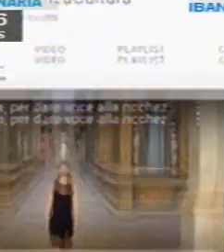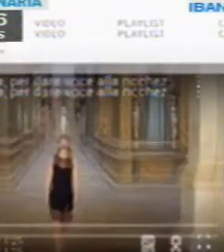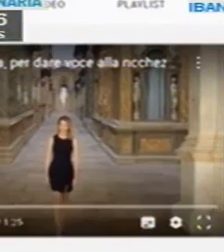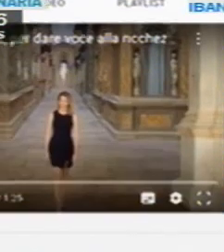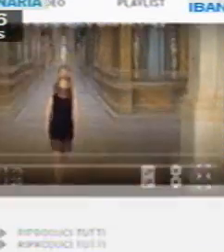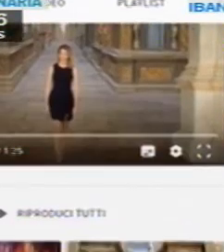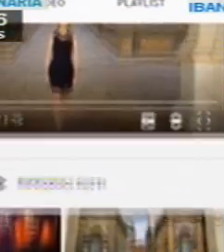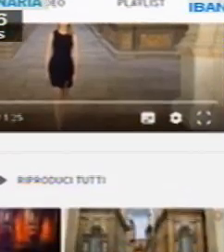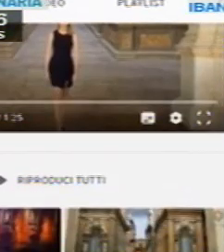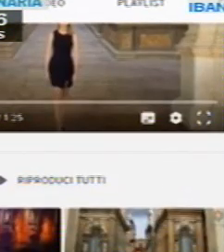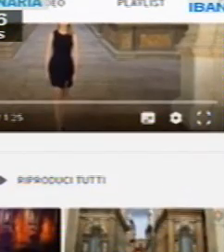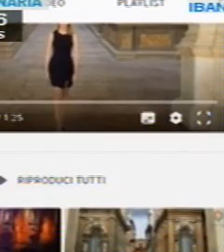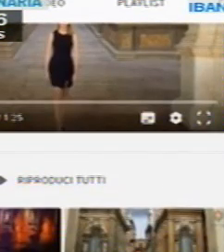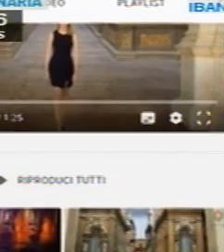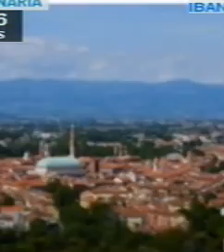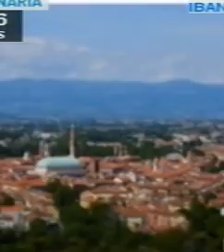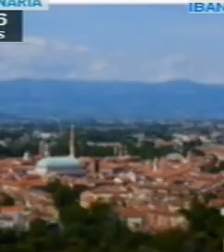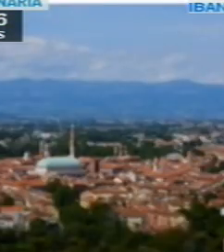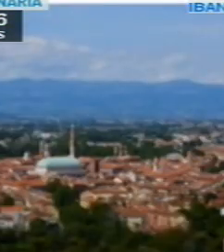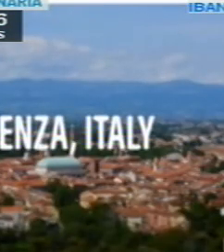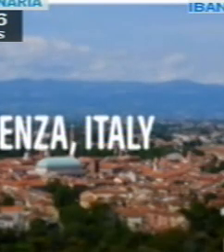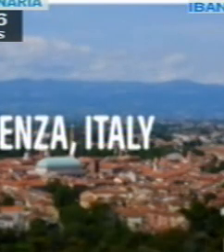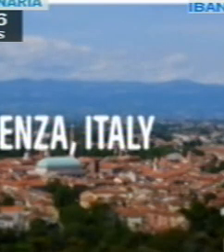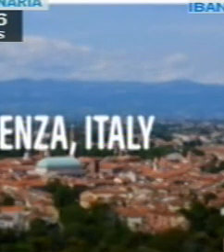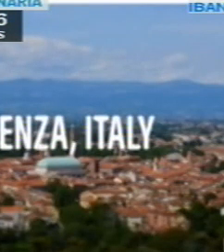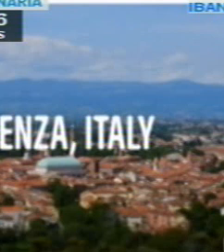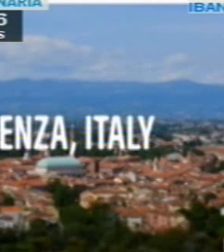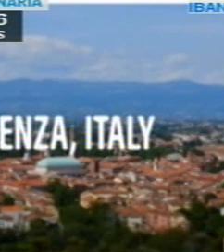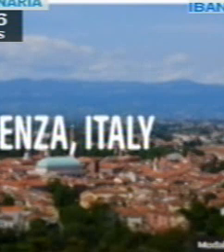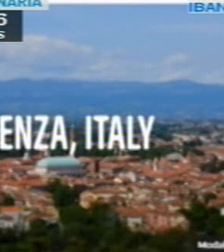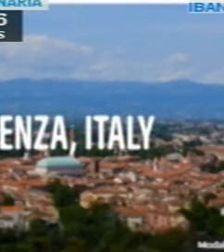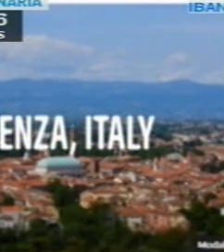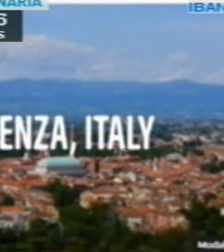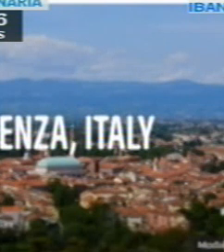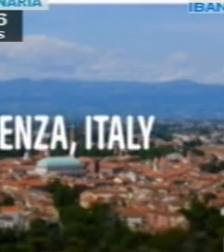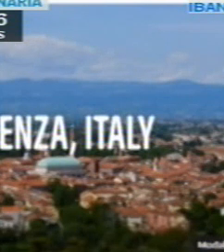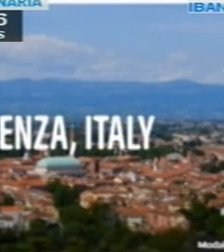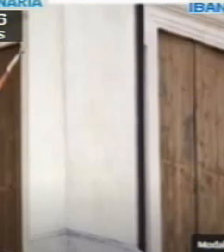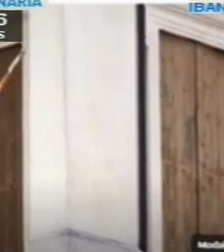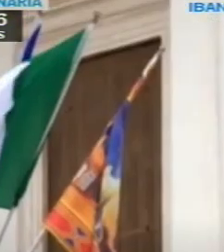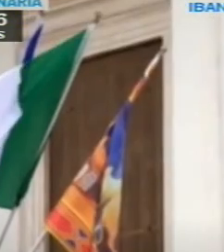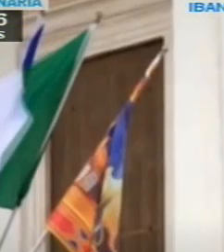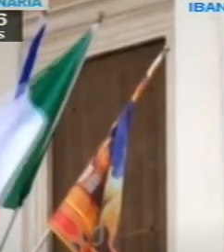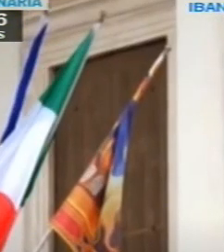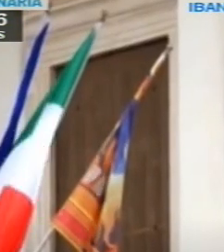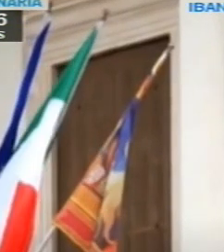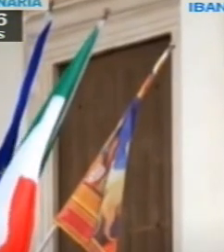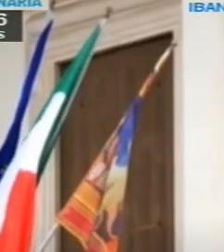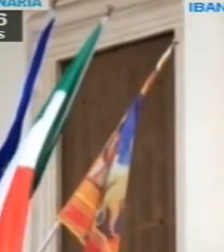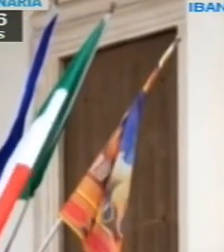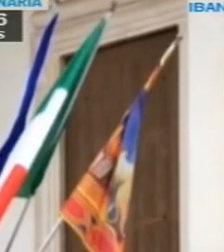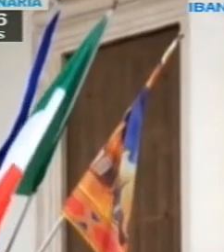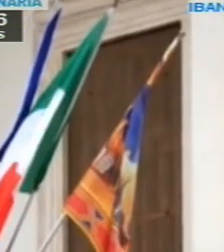è aperto da pochissimo tempo, si dimostra già vincente visto l'elevato numero di visualizzazioni che ha ottenuto. Segno che l'offerta